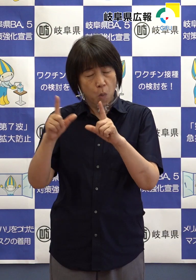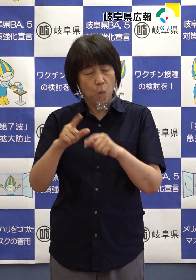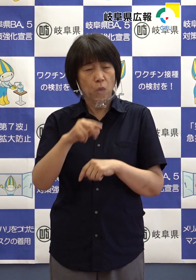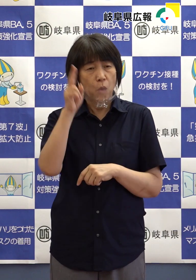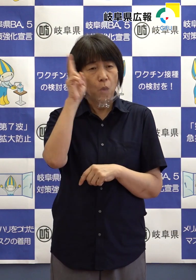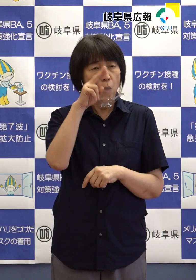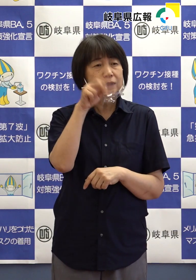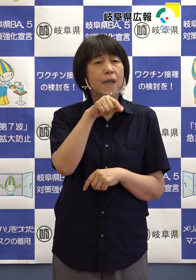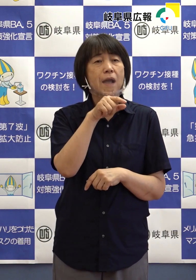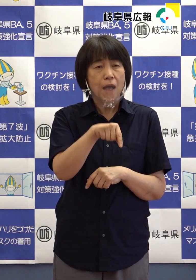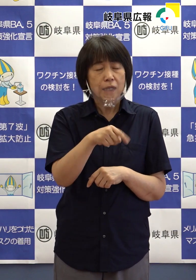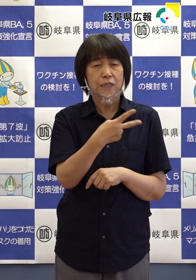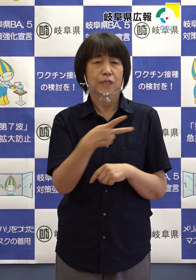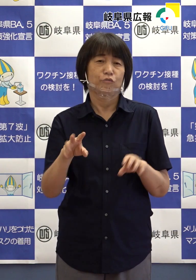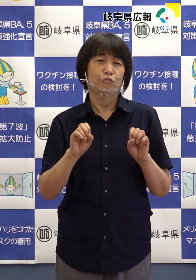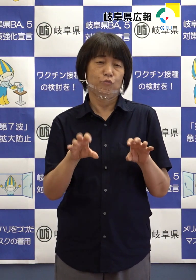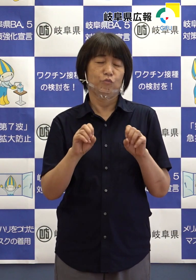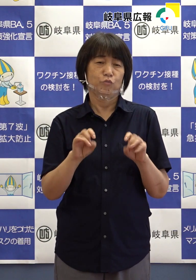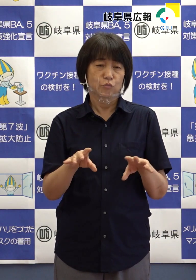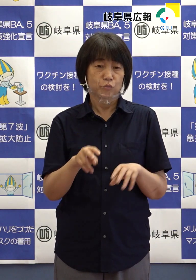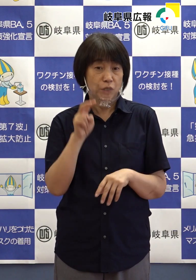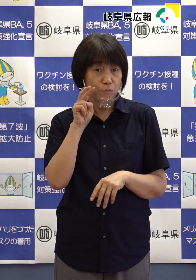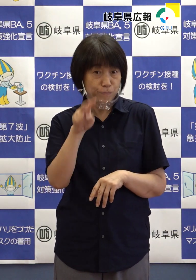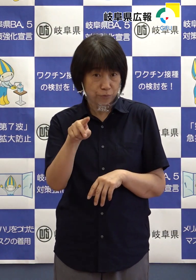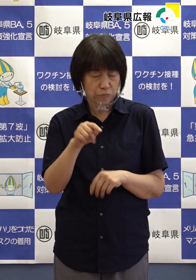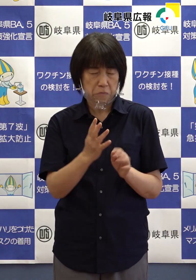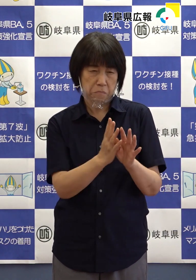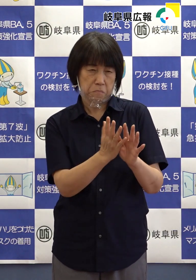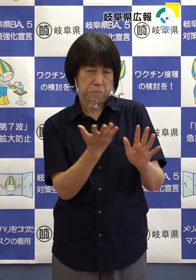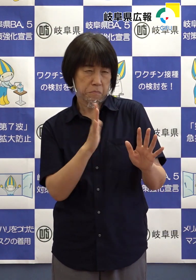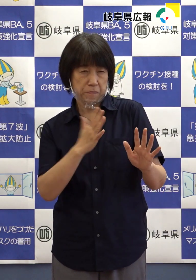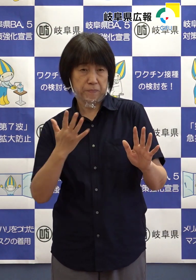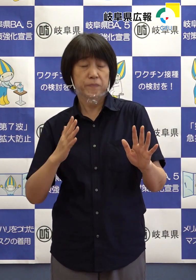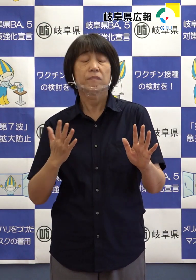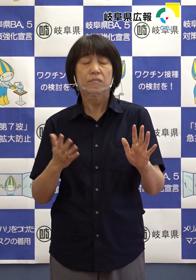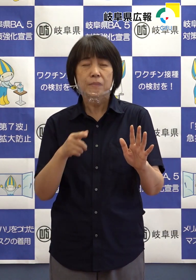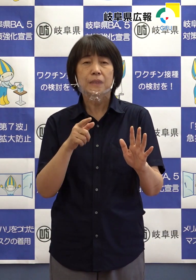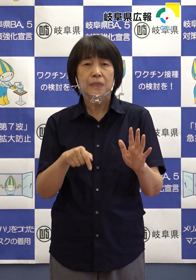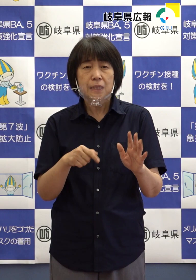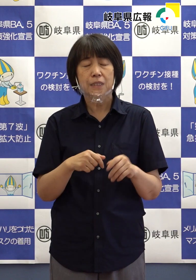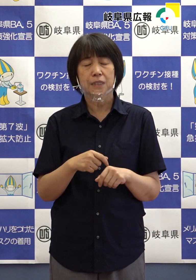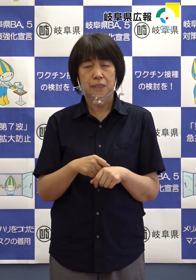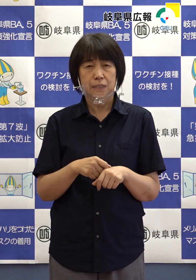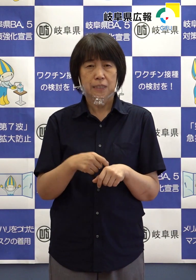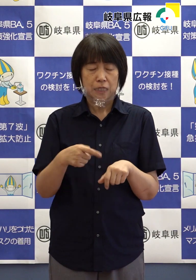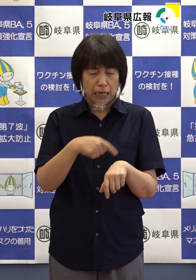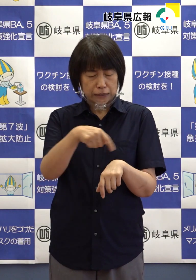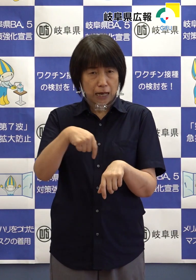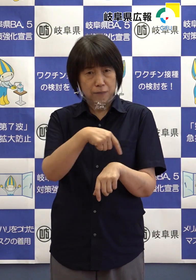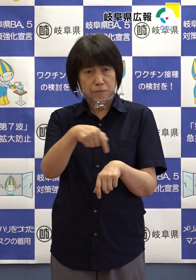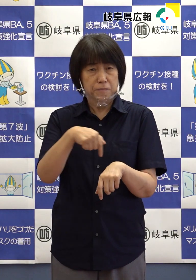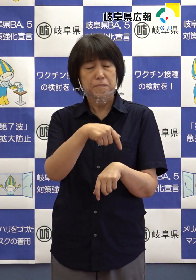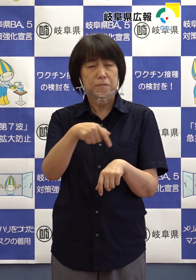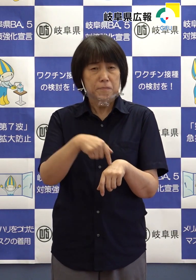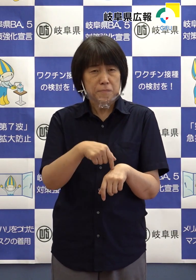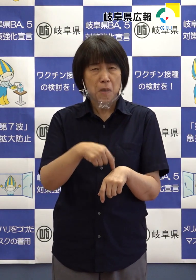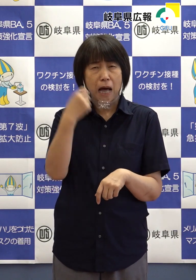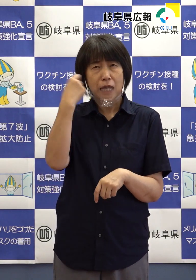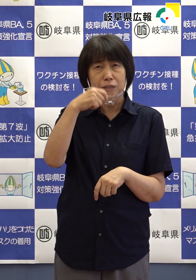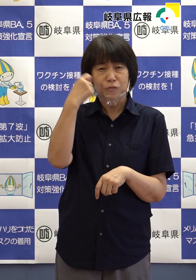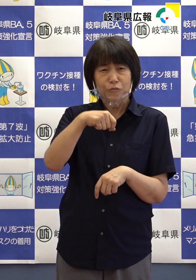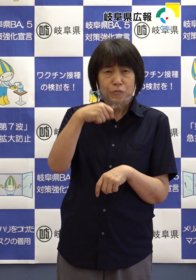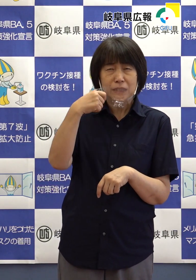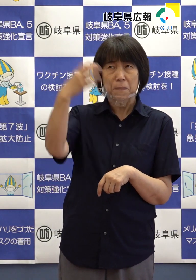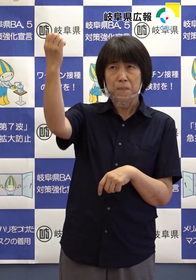よく報道にも出てますけども大行列ができてそれで何時間も炎天下ですねまたなきゃいけない